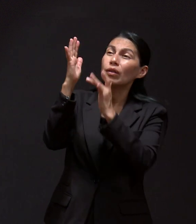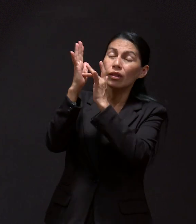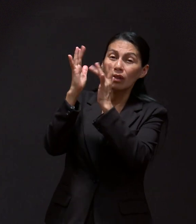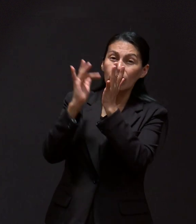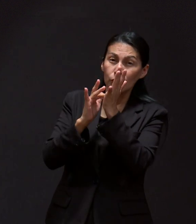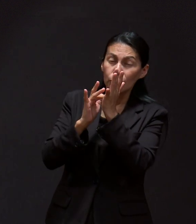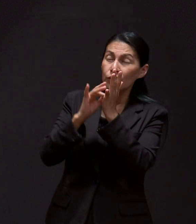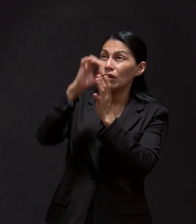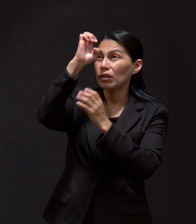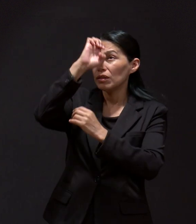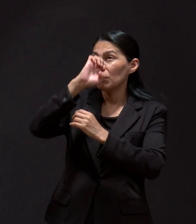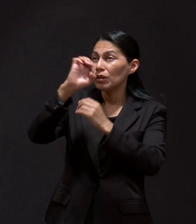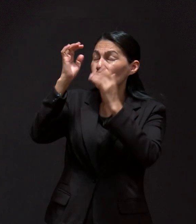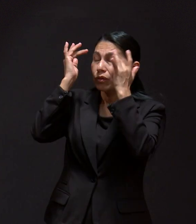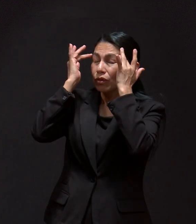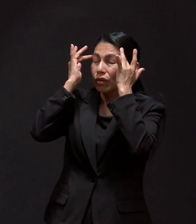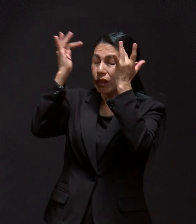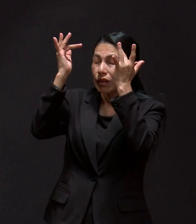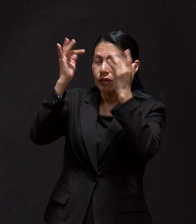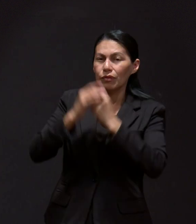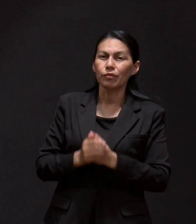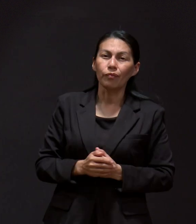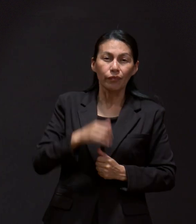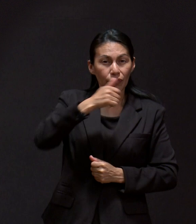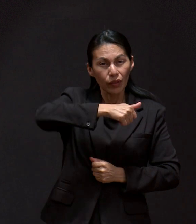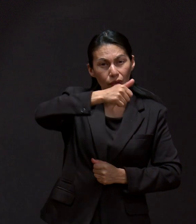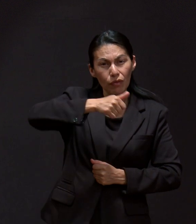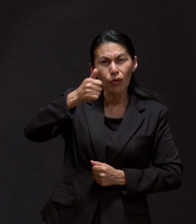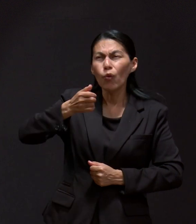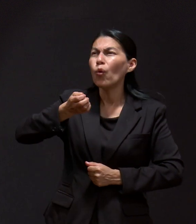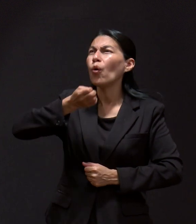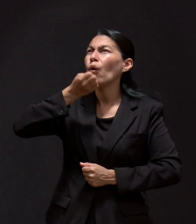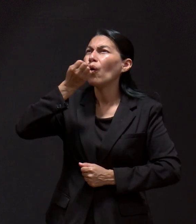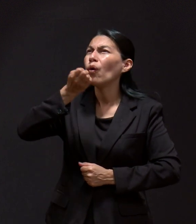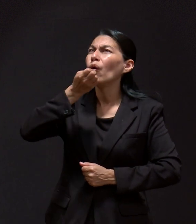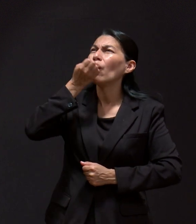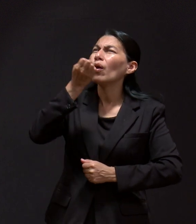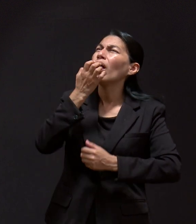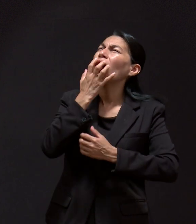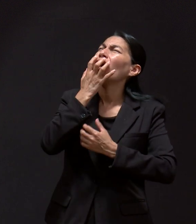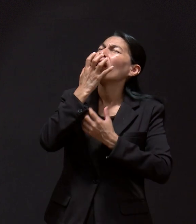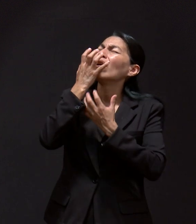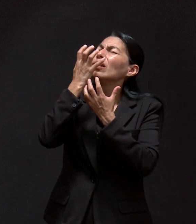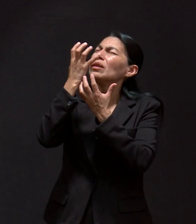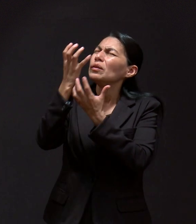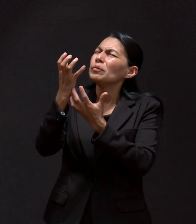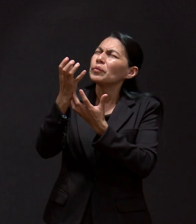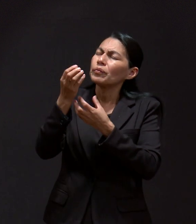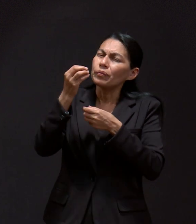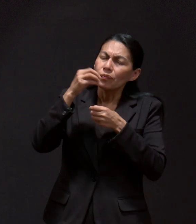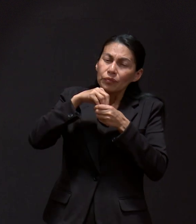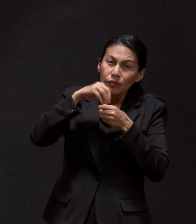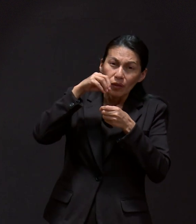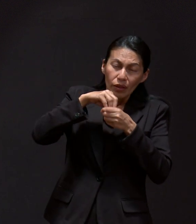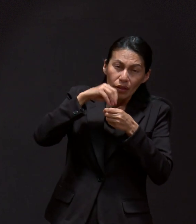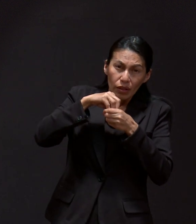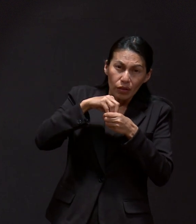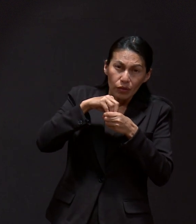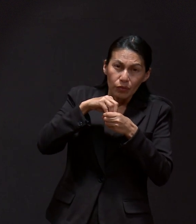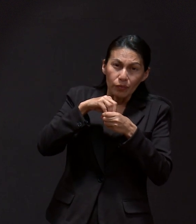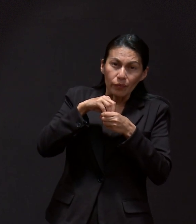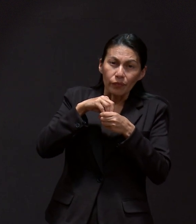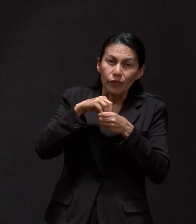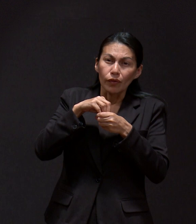la influencia de su espíritu cuando oramos y clamamos a dios en oraciones íntimas